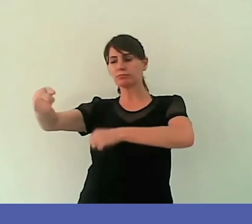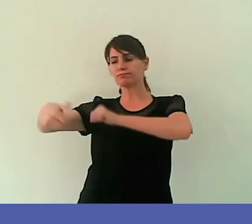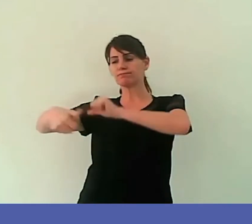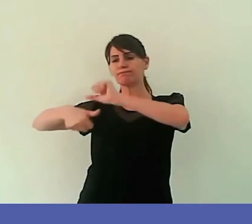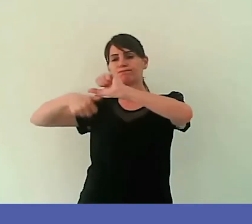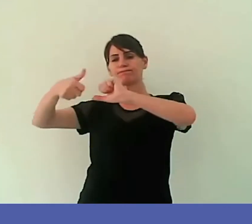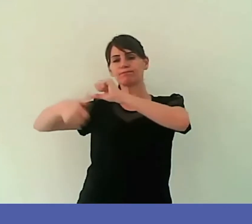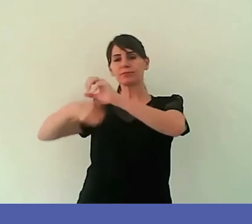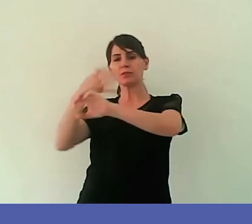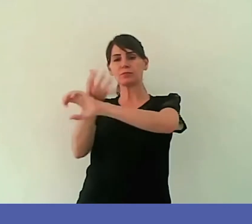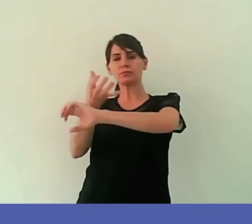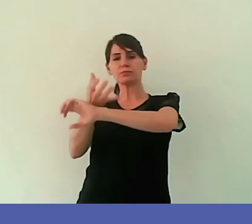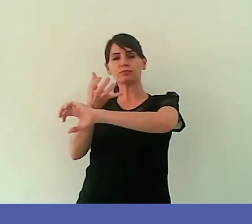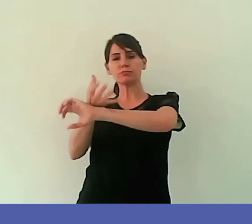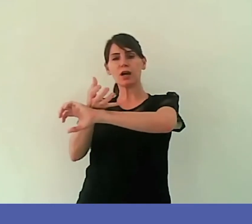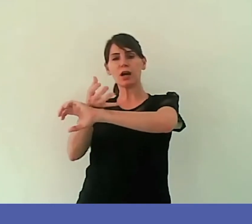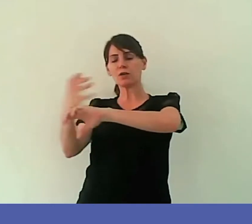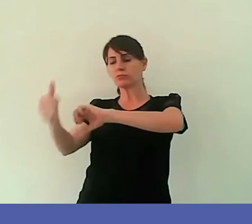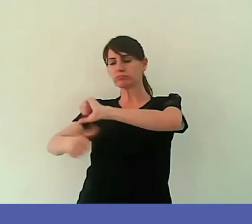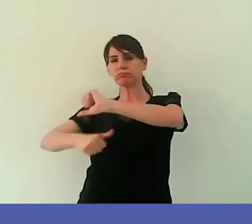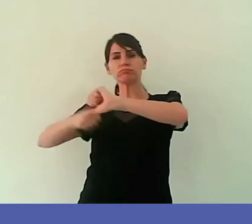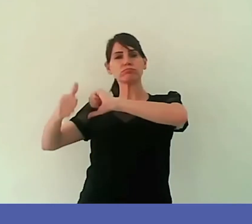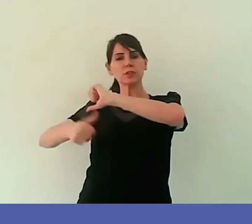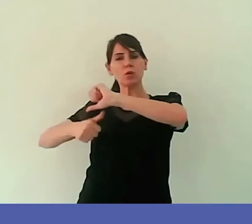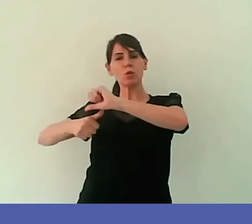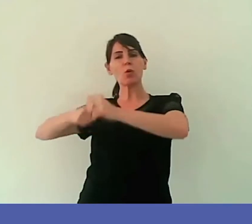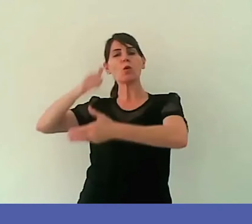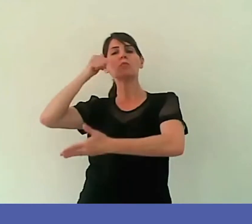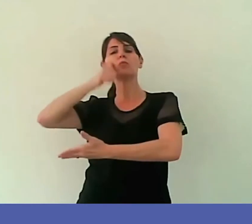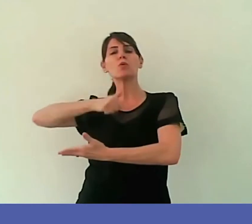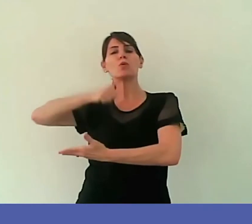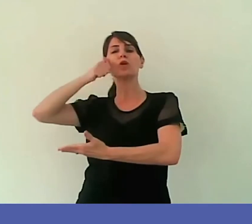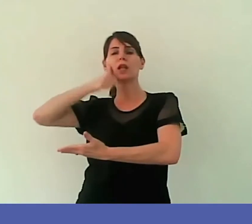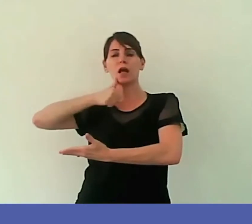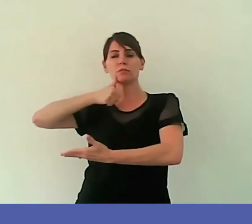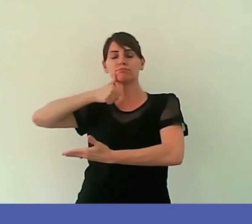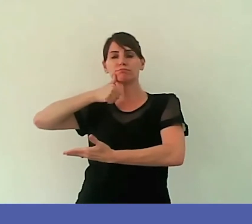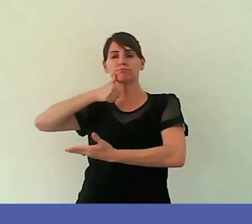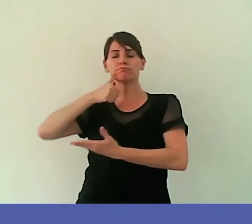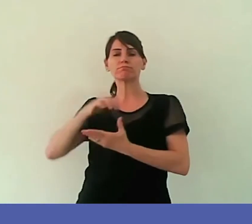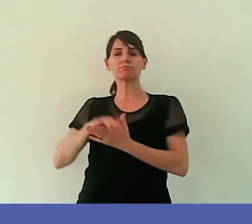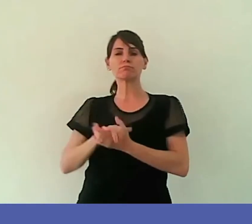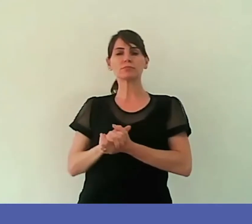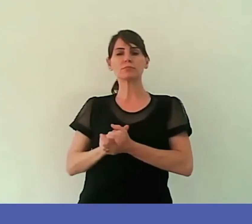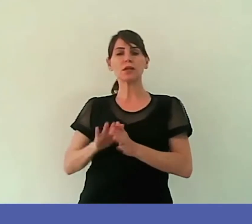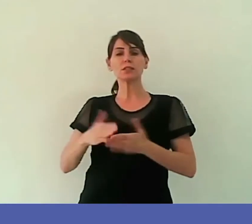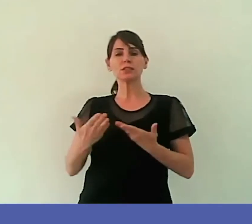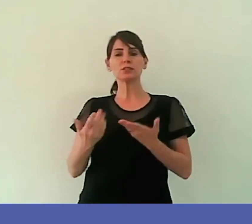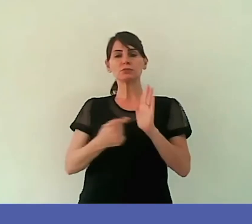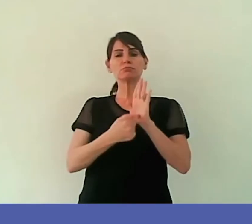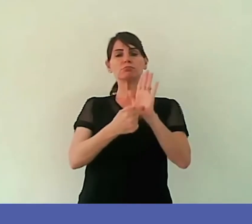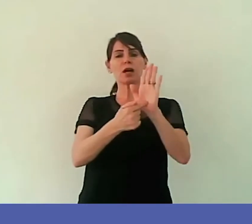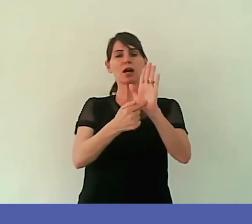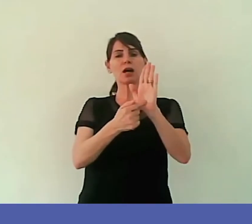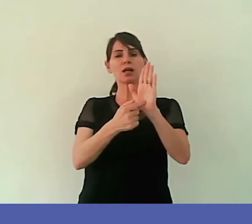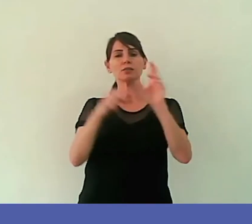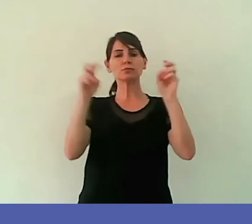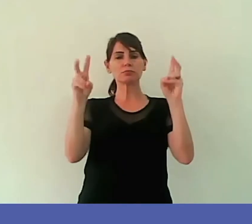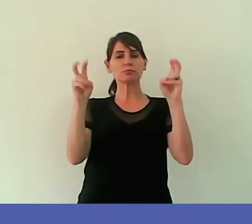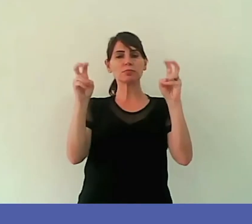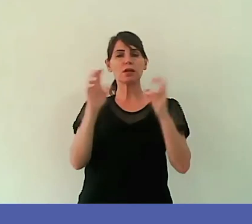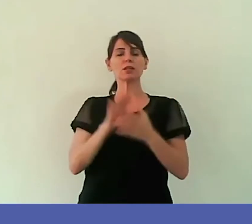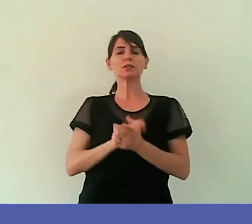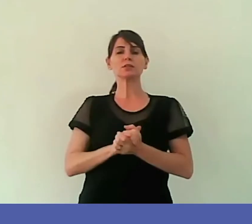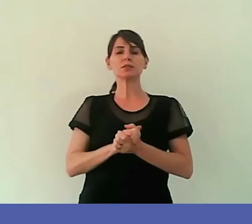transformou-a numa mulher, tá? Bom, irmão, mas antes de chegar a isso, eu vou ler aqui, o que eu escrevi aqui, ó.